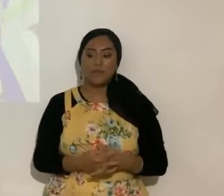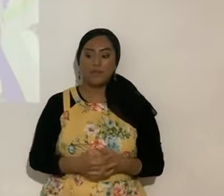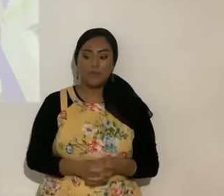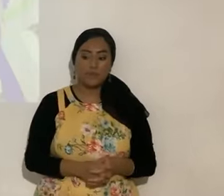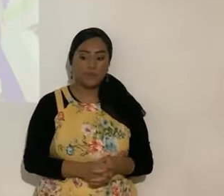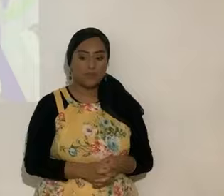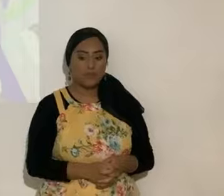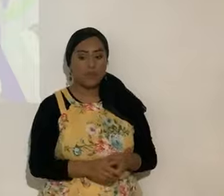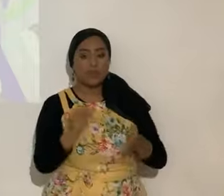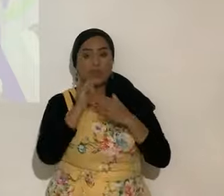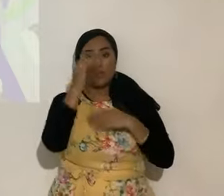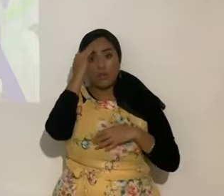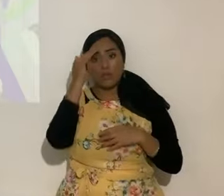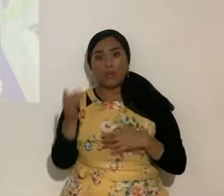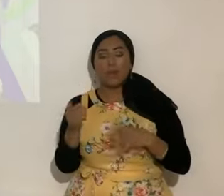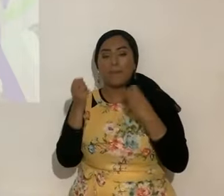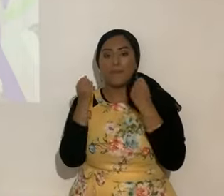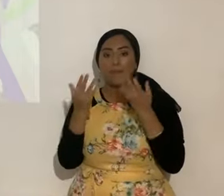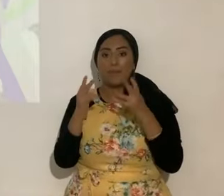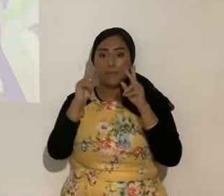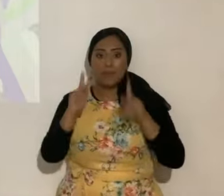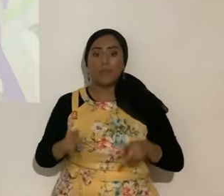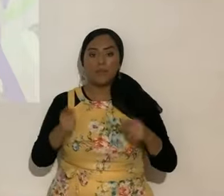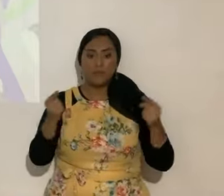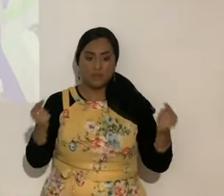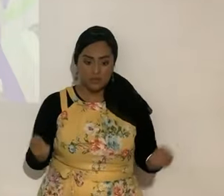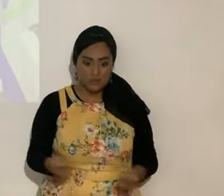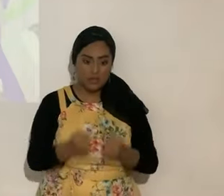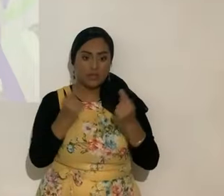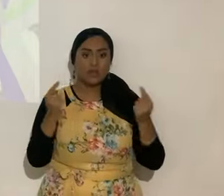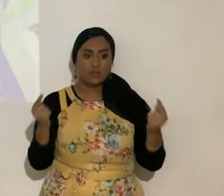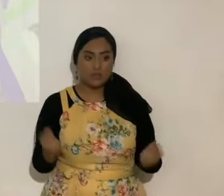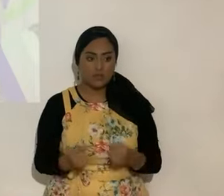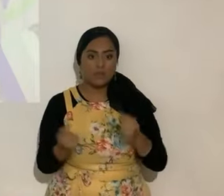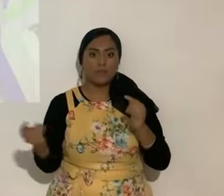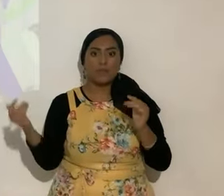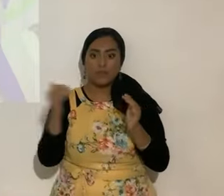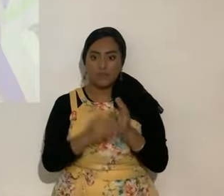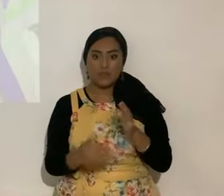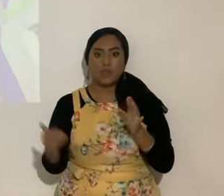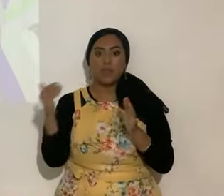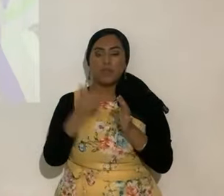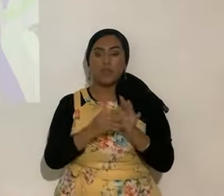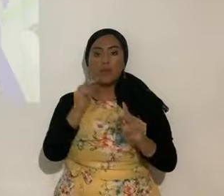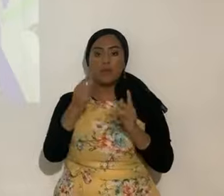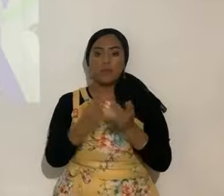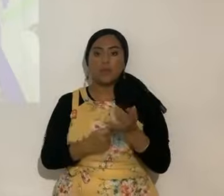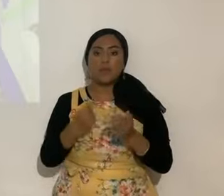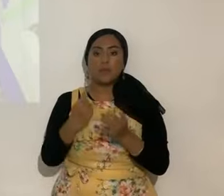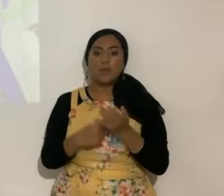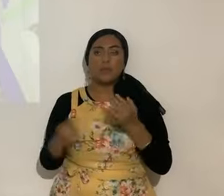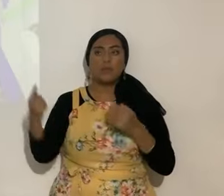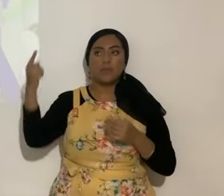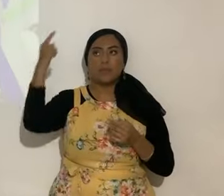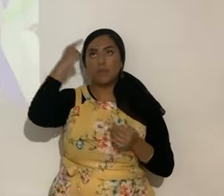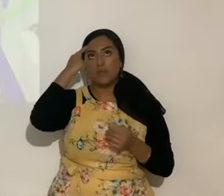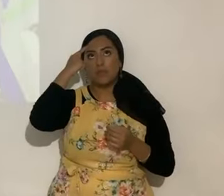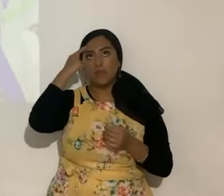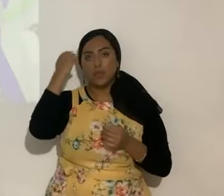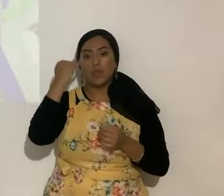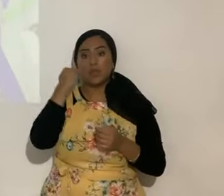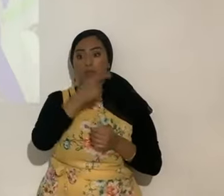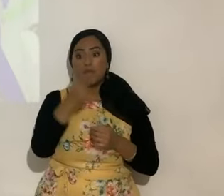entonces, por eso muchos pecados, pecan, y pecan, y pecan, porque les han metido, en la cabeza, que